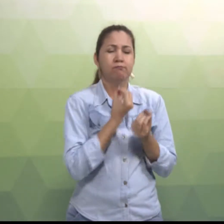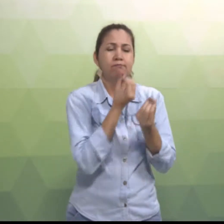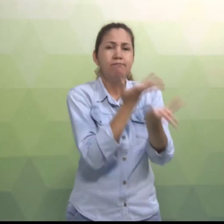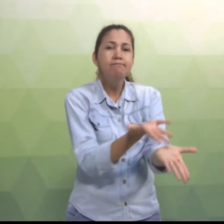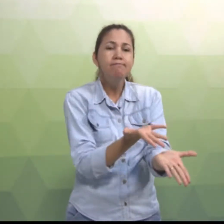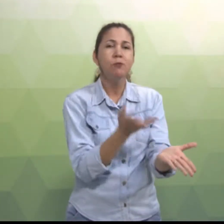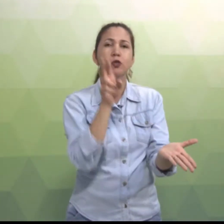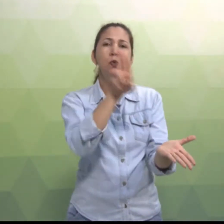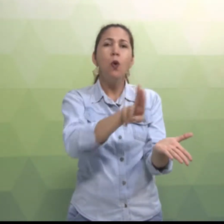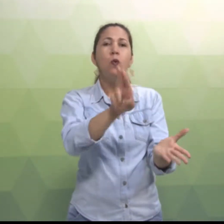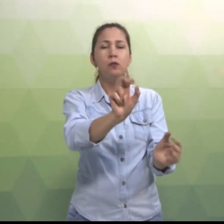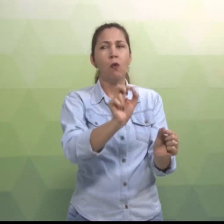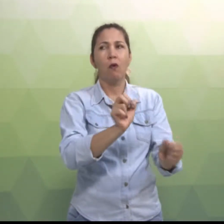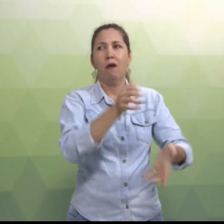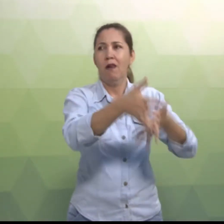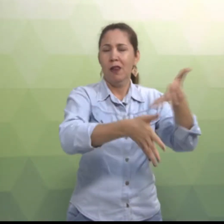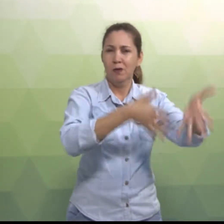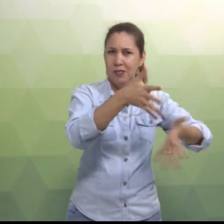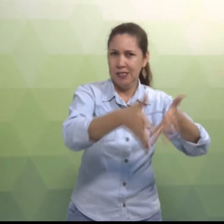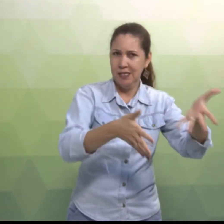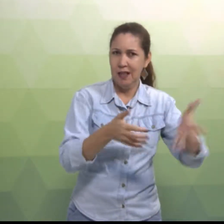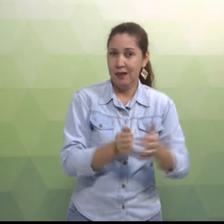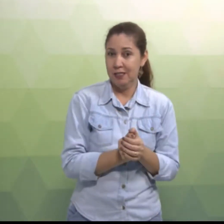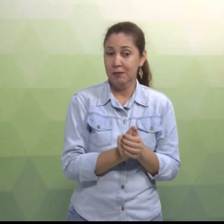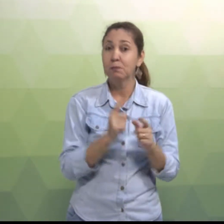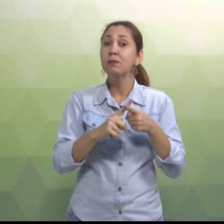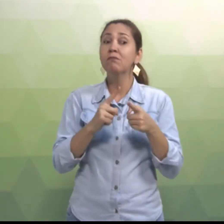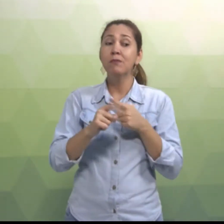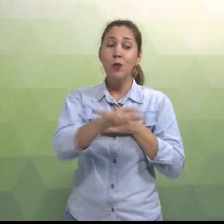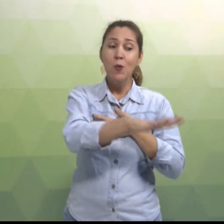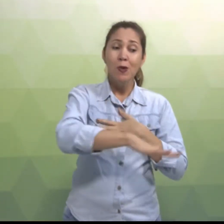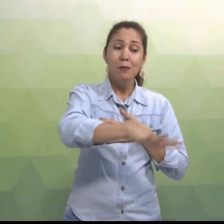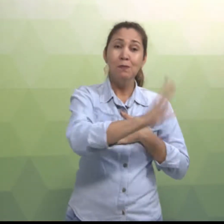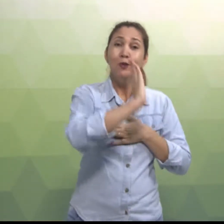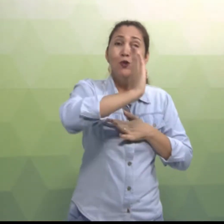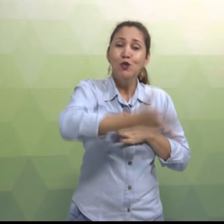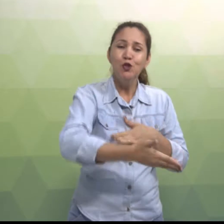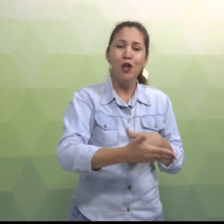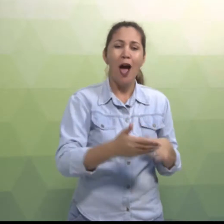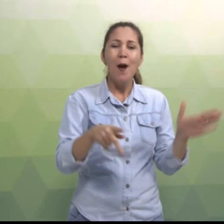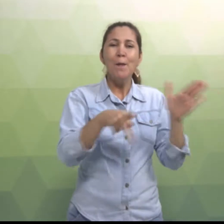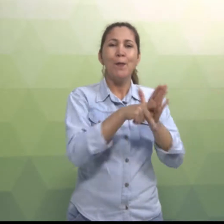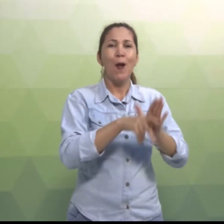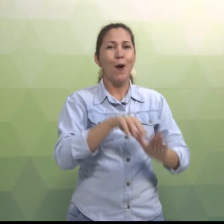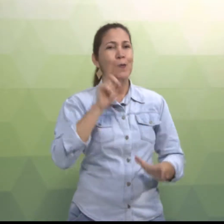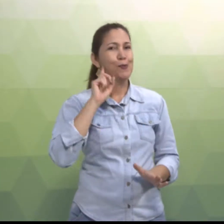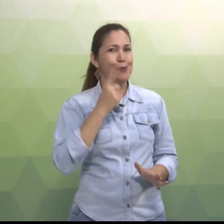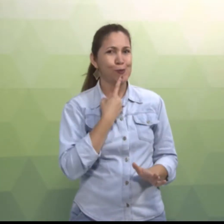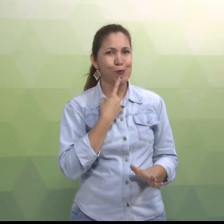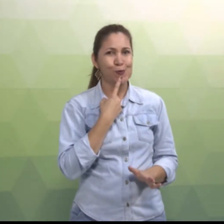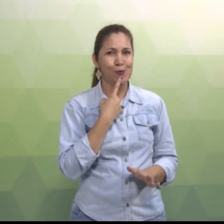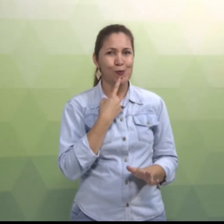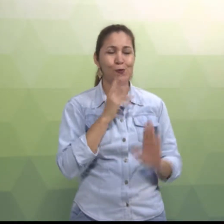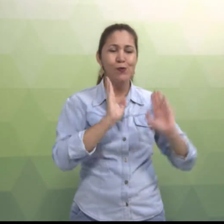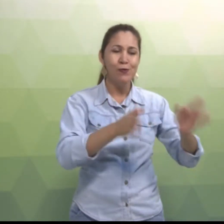matemática, geografia, porém utilizando a língua de sinais. Isso nesse espaço, que é para o